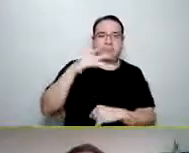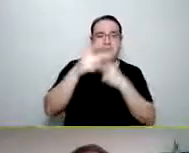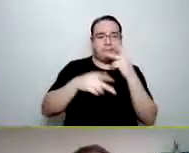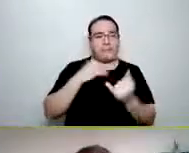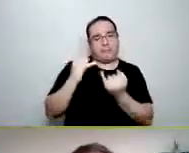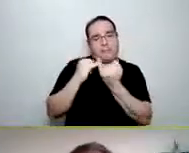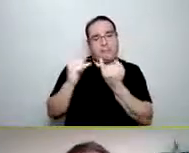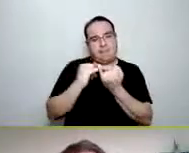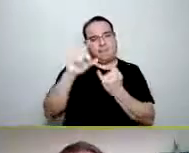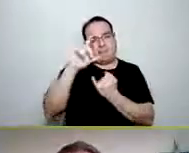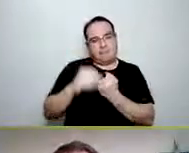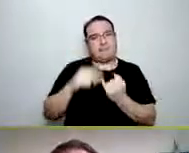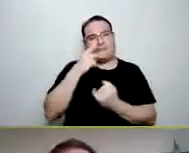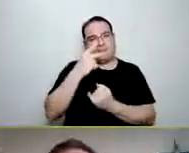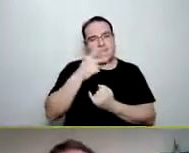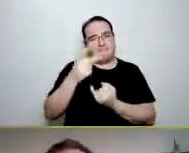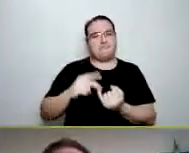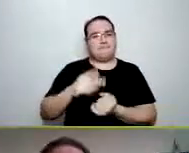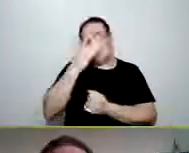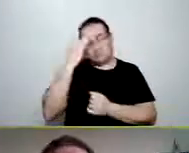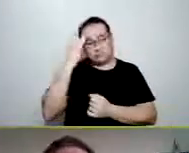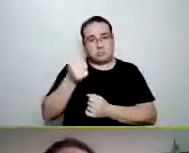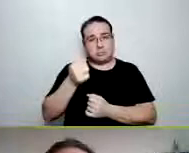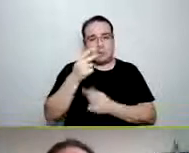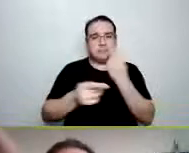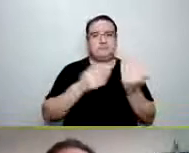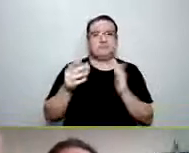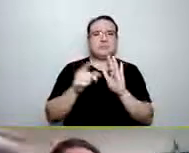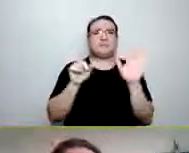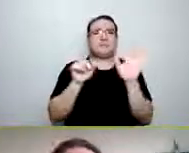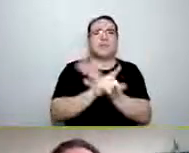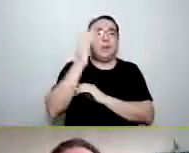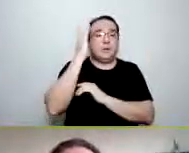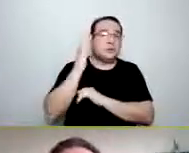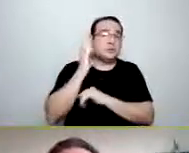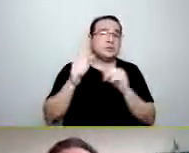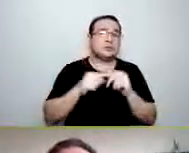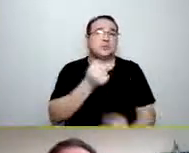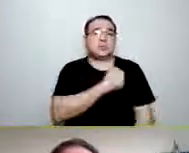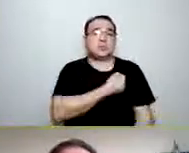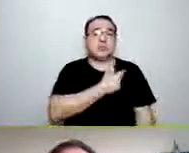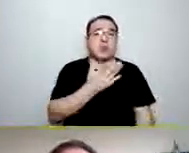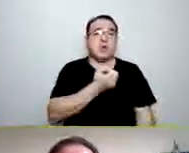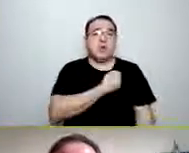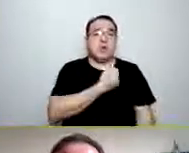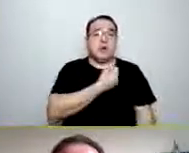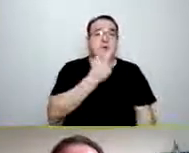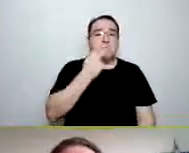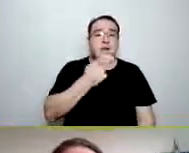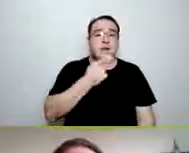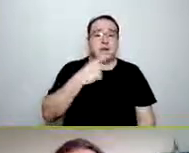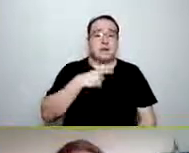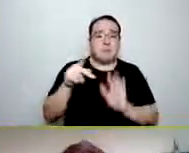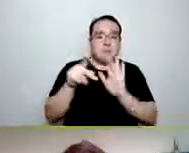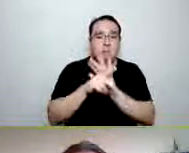das línguas tem menos falantes. Né? E, normalmente, quando eu faço essa pergunta, qual você acha esse número? Qual é o número de falantes típicos